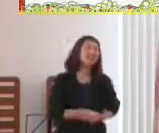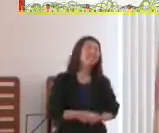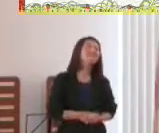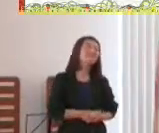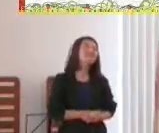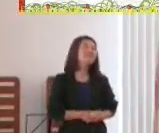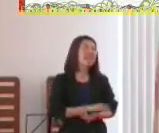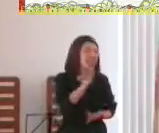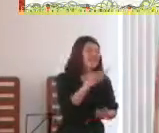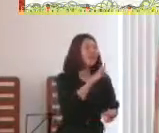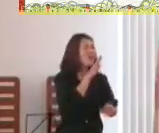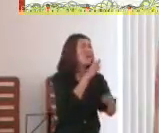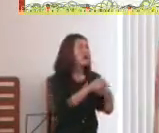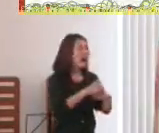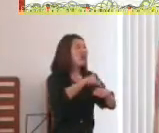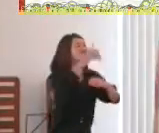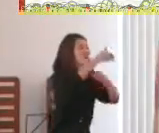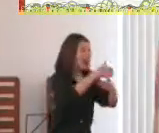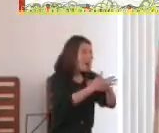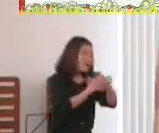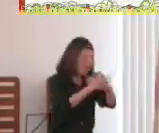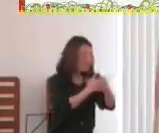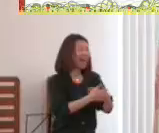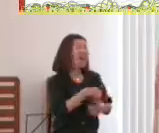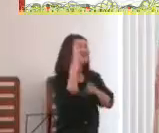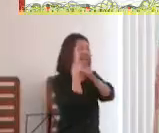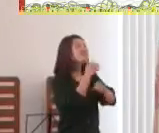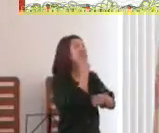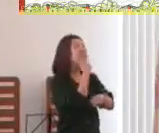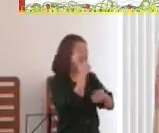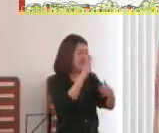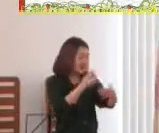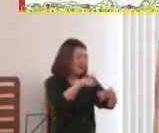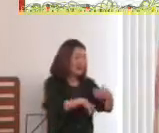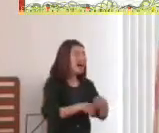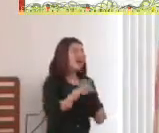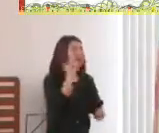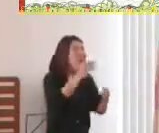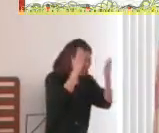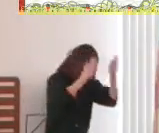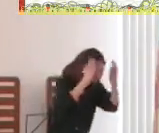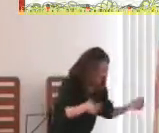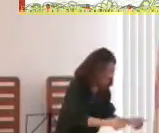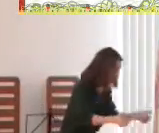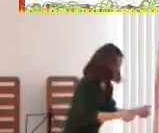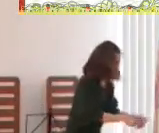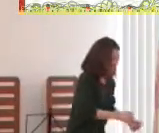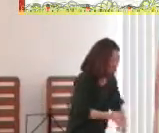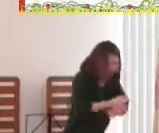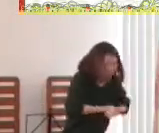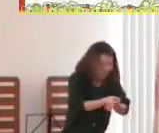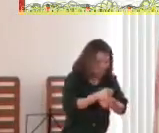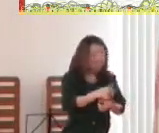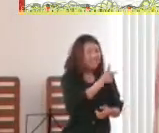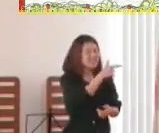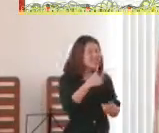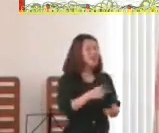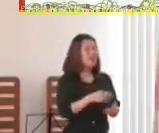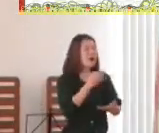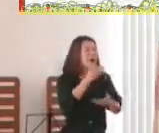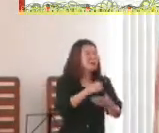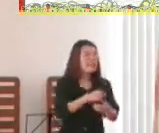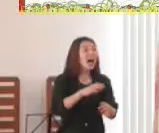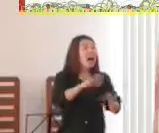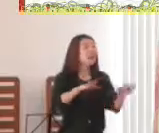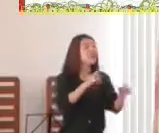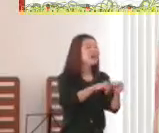ね、手紙を書いたっていう人もあるかもしれませんが、まあ、あるいはお父さんやお母さんやおじいちゃんおばあちゃんからね、じゃあクリスマ